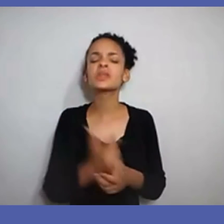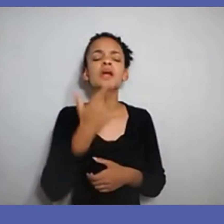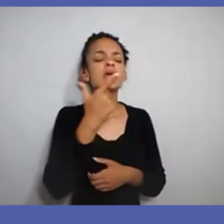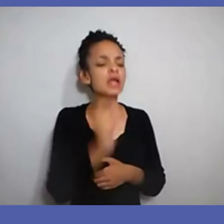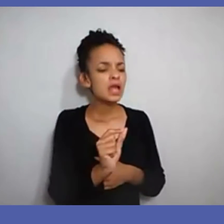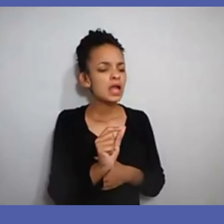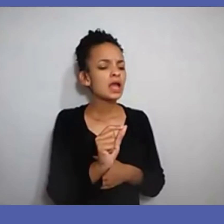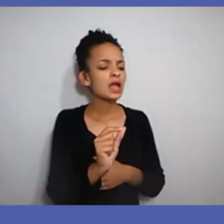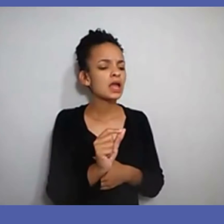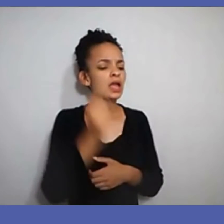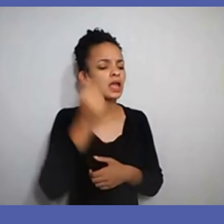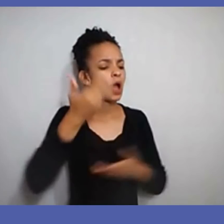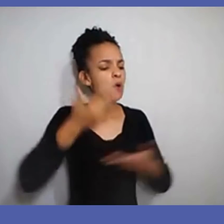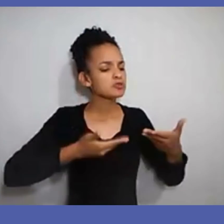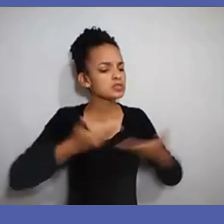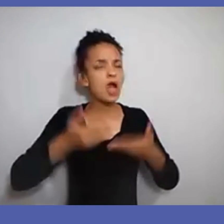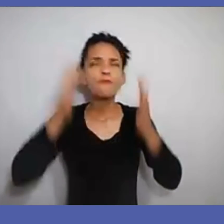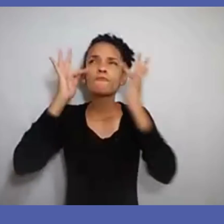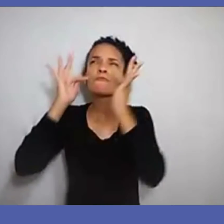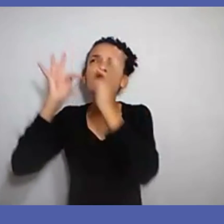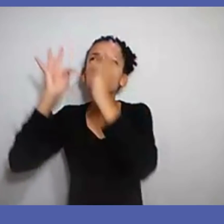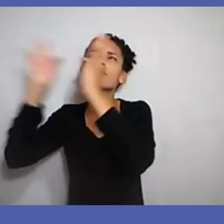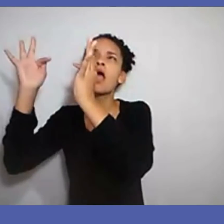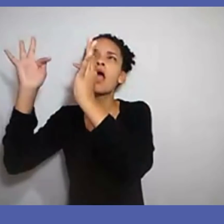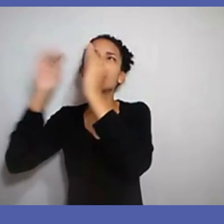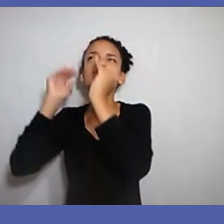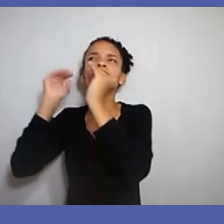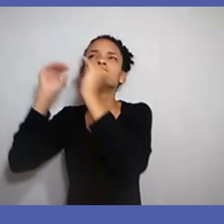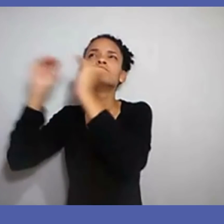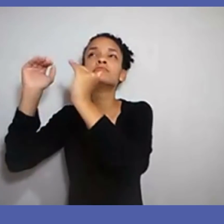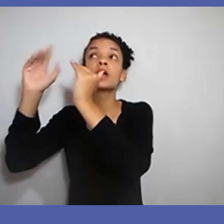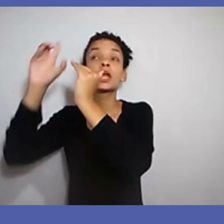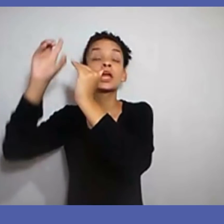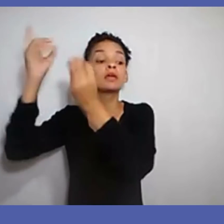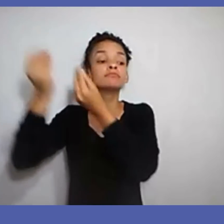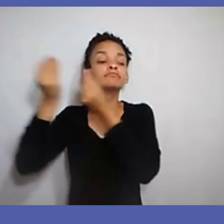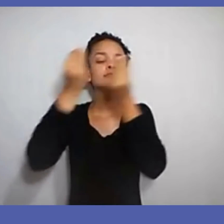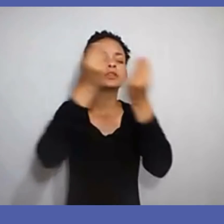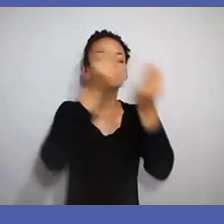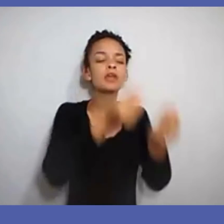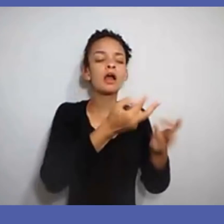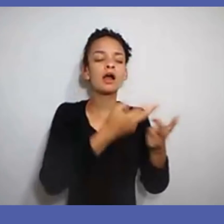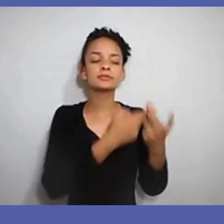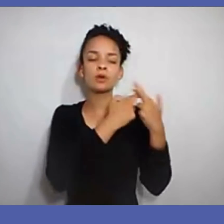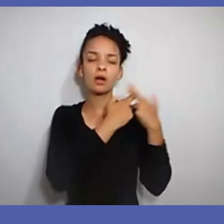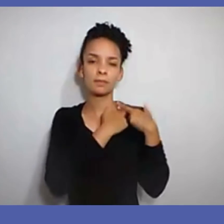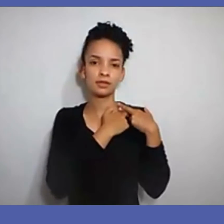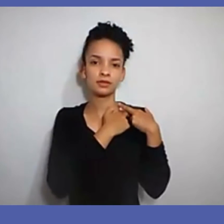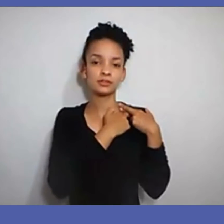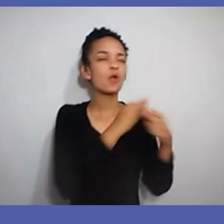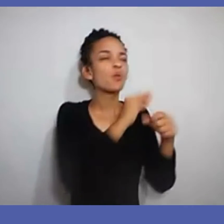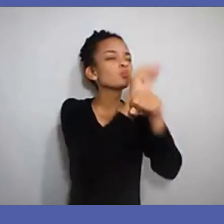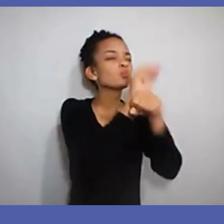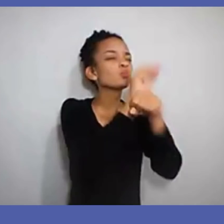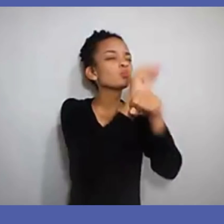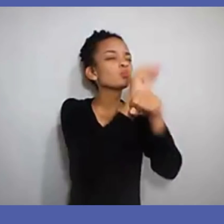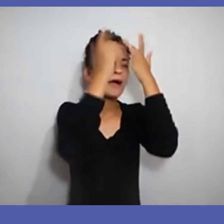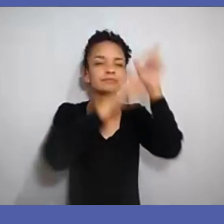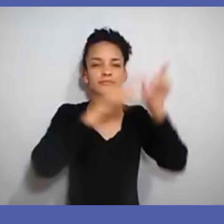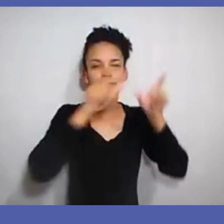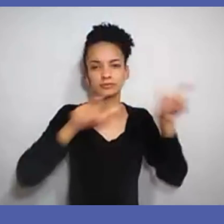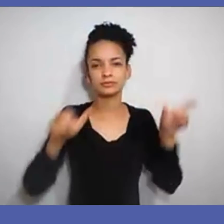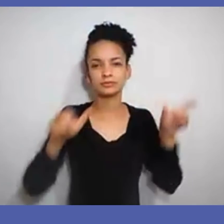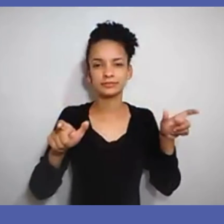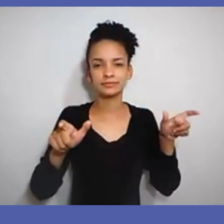Senhor confiou os seus conservos para dar-lhes o sustento a seu tempo? Bem-aventurado